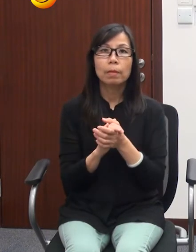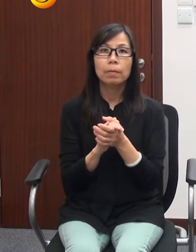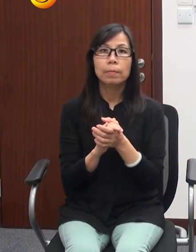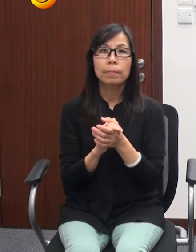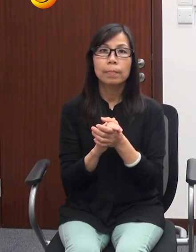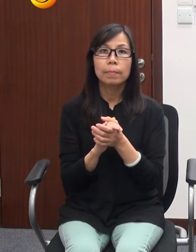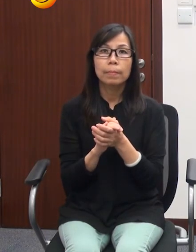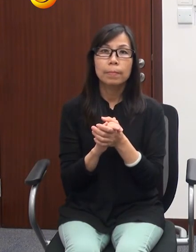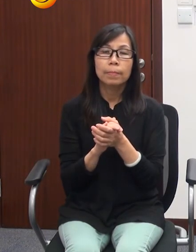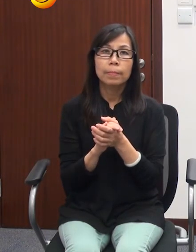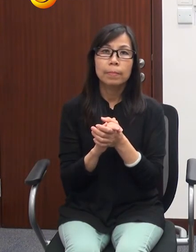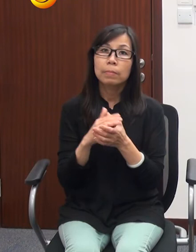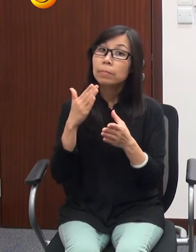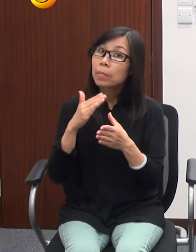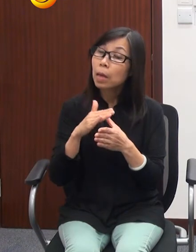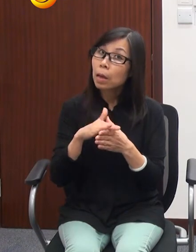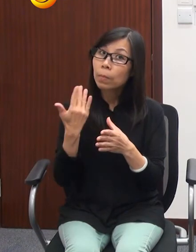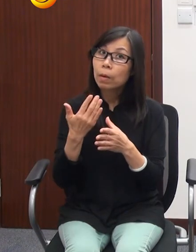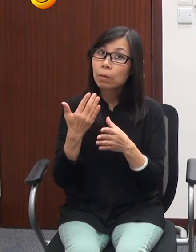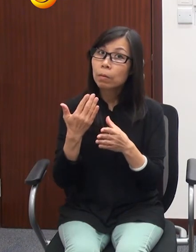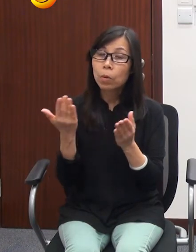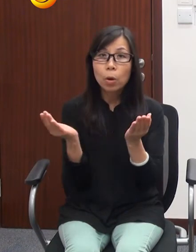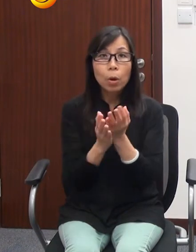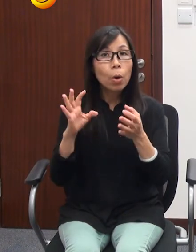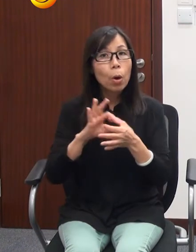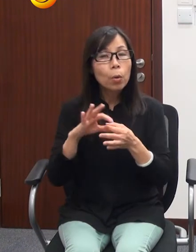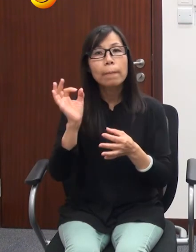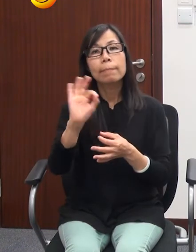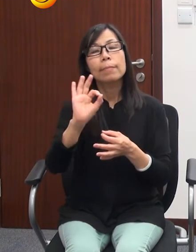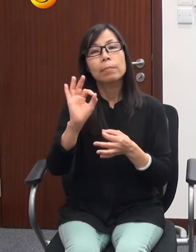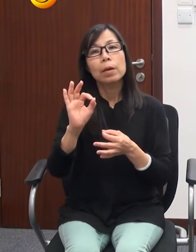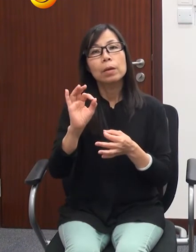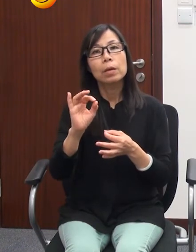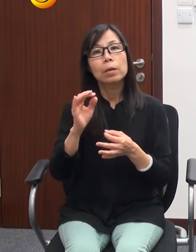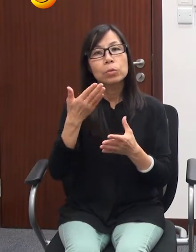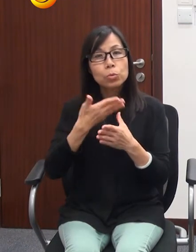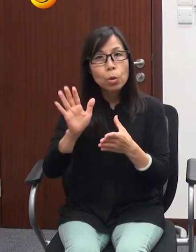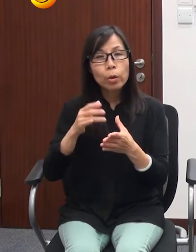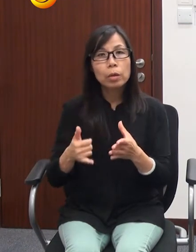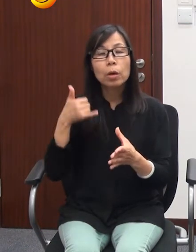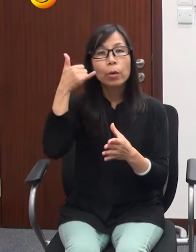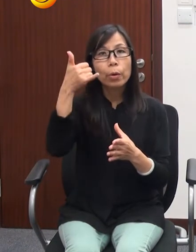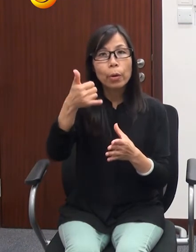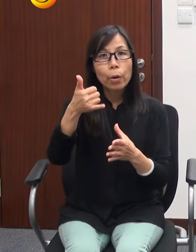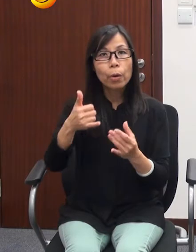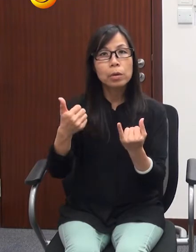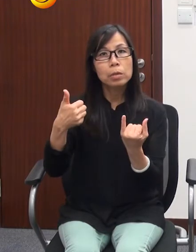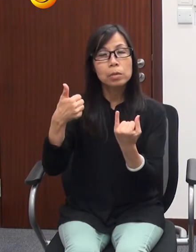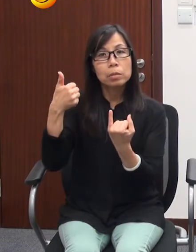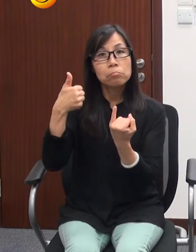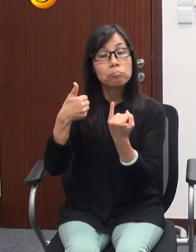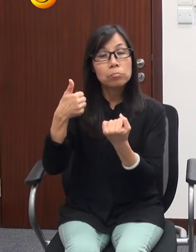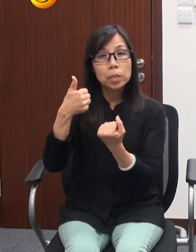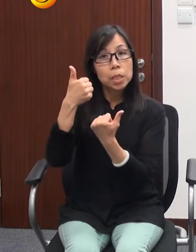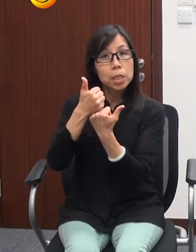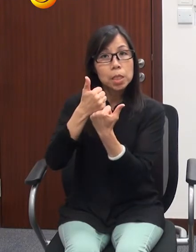都因為佢唔係學年，佢就唔去之前會嗰個燭光晚會啦。咁呢個當然無可厚非嘅，係